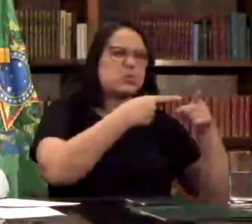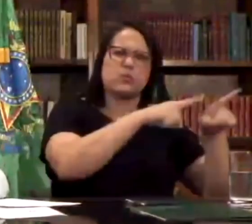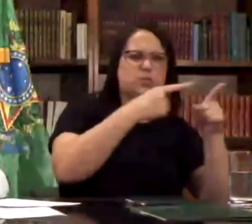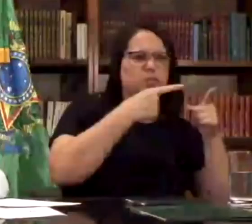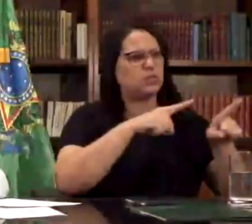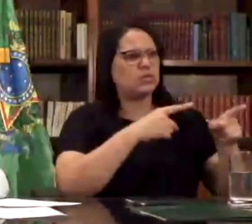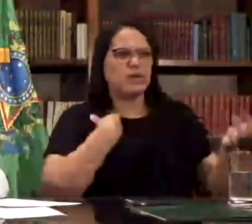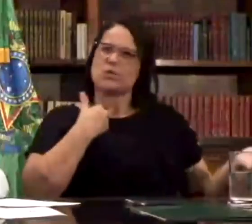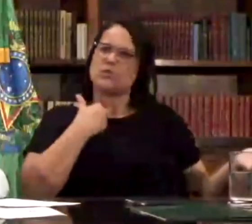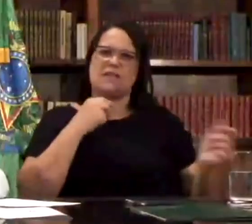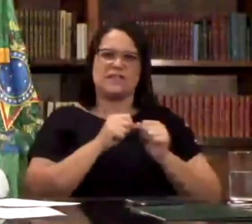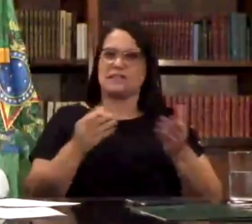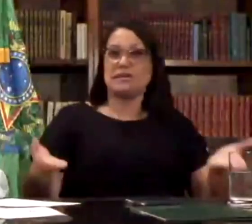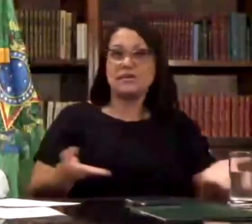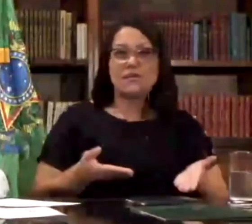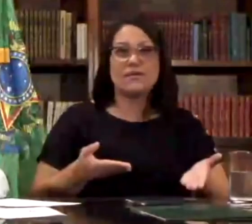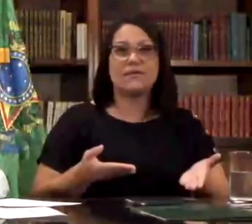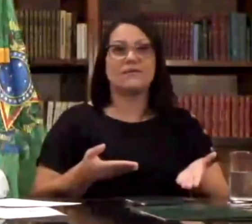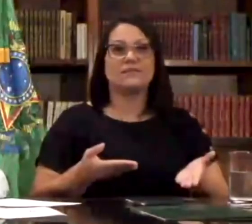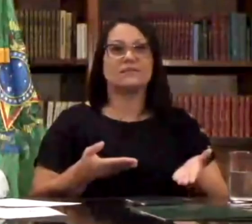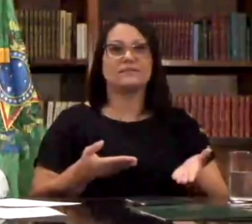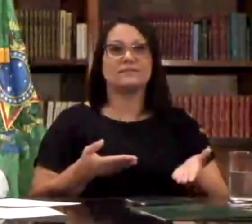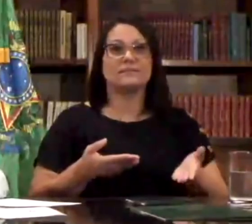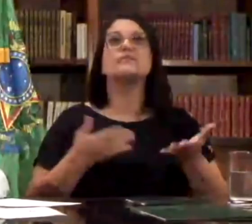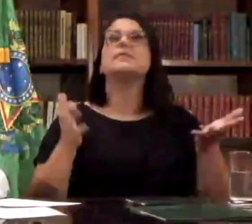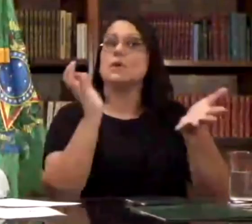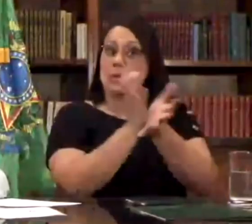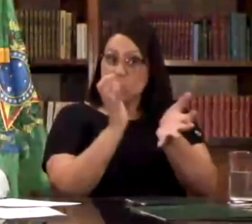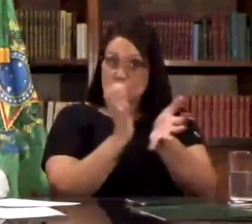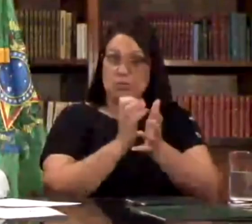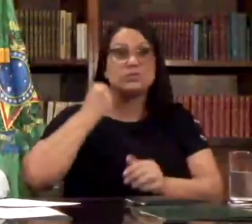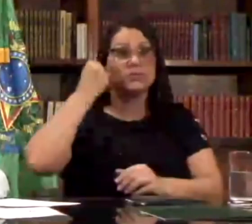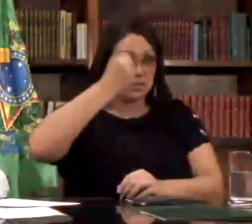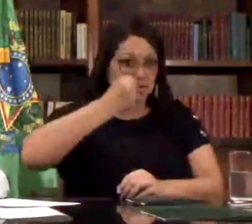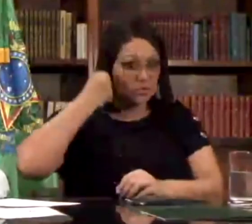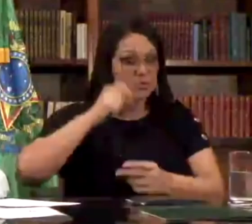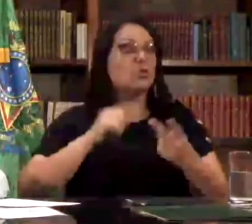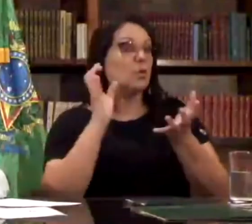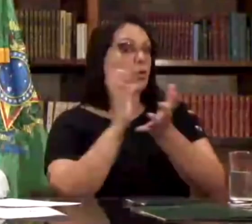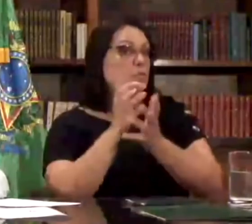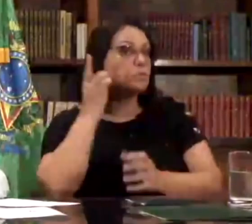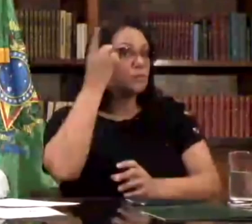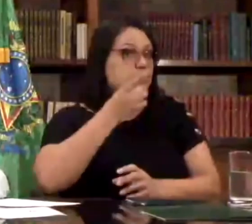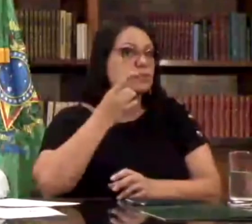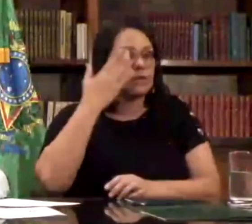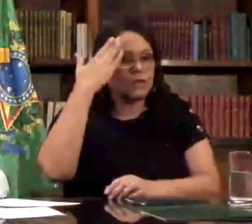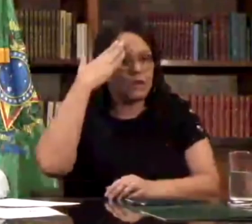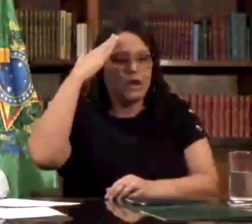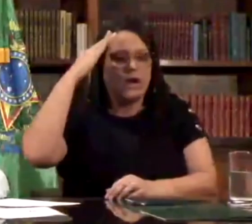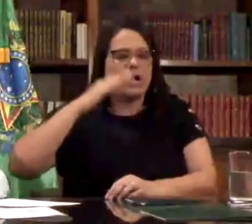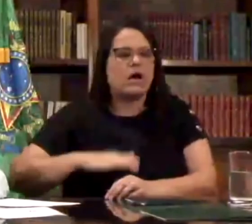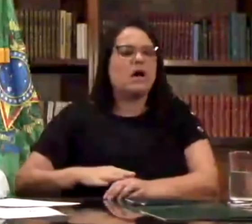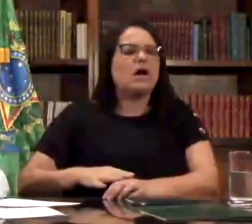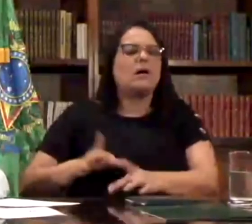maioria na Câmara, mas temos uma quantidade de parlamentares e senadores que está crescendo, entendendo que nós estamos